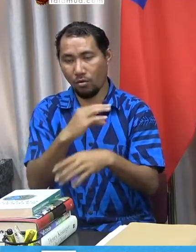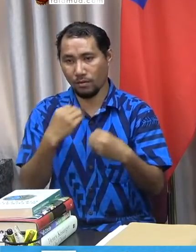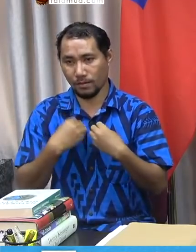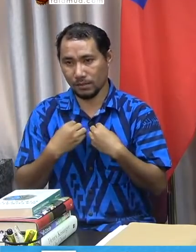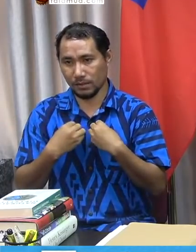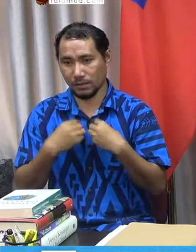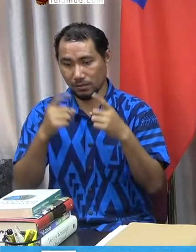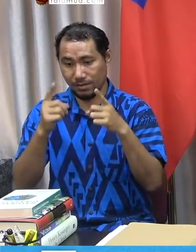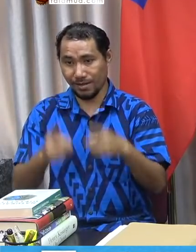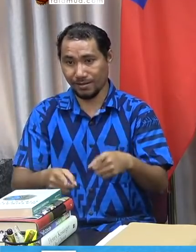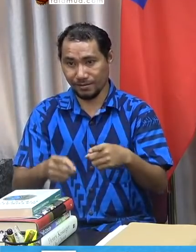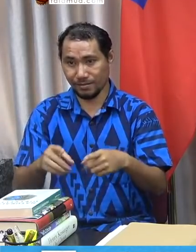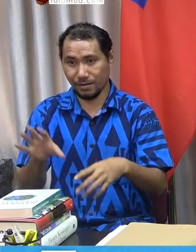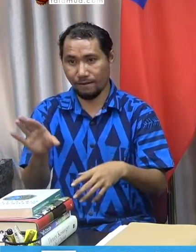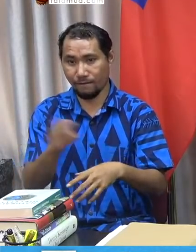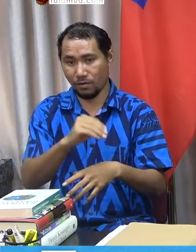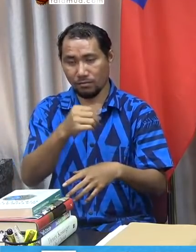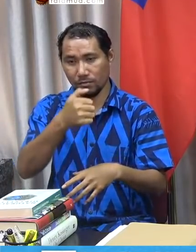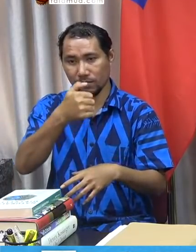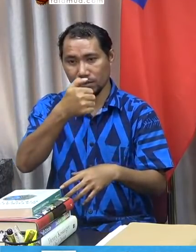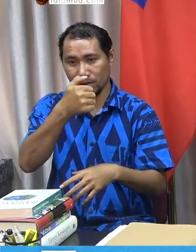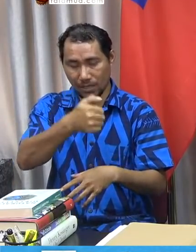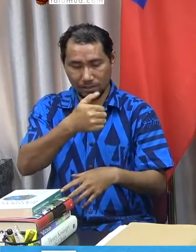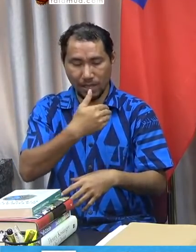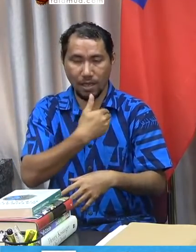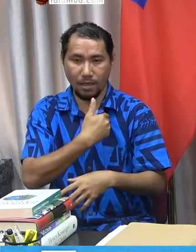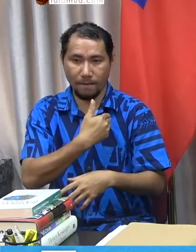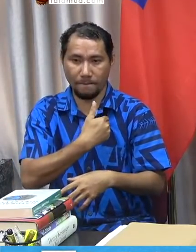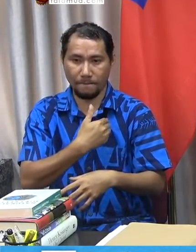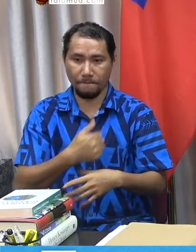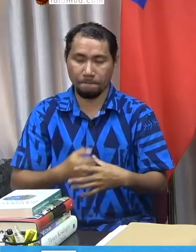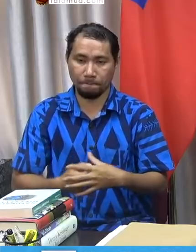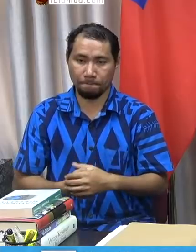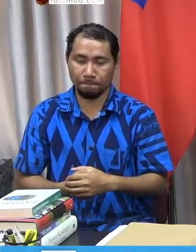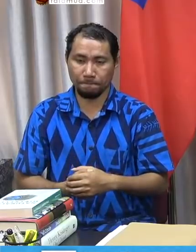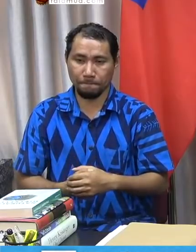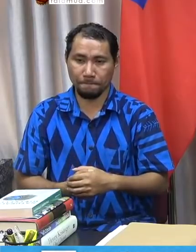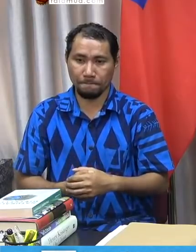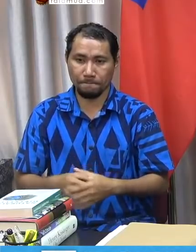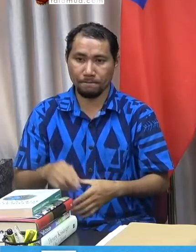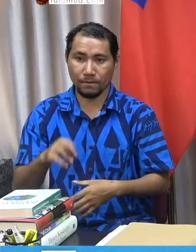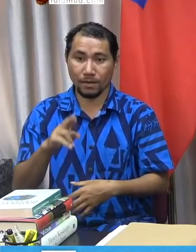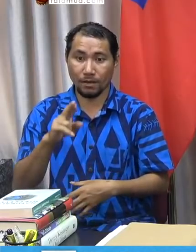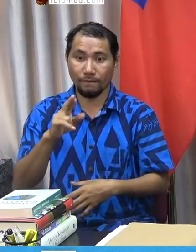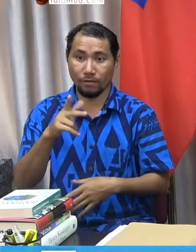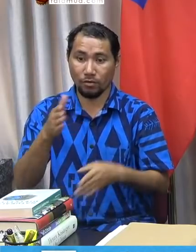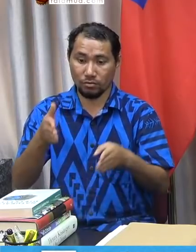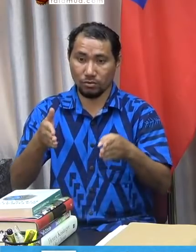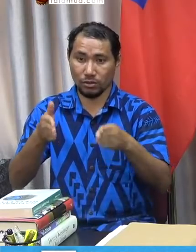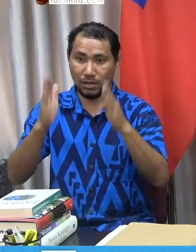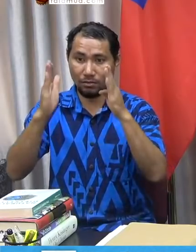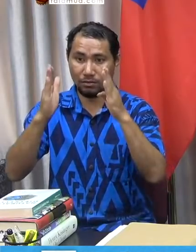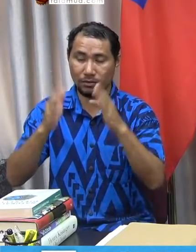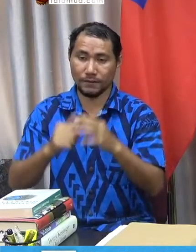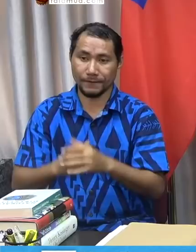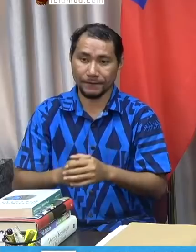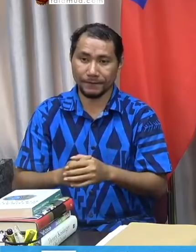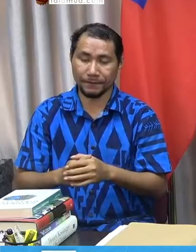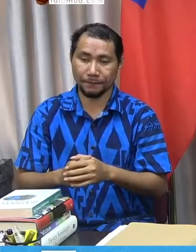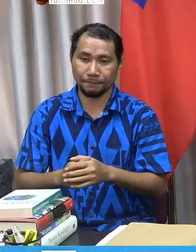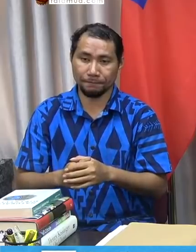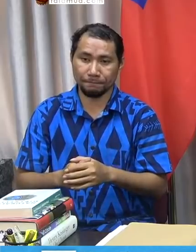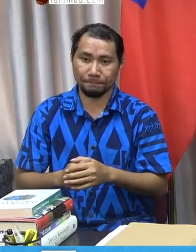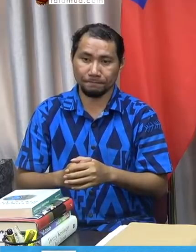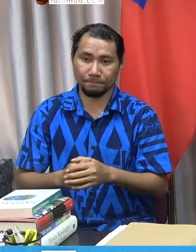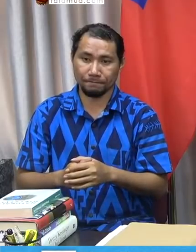e amata mai i le ono i le taiao. Mo tātou whale tari malo i ai mai